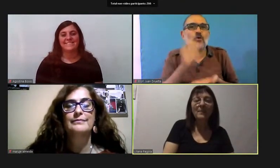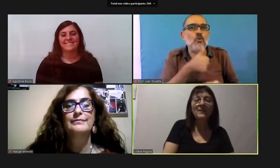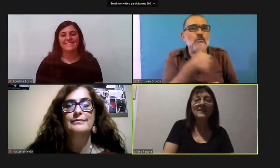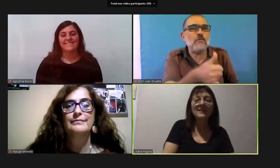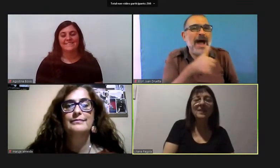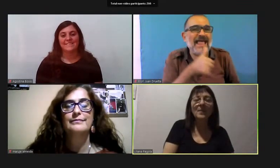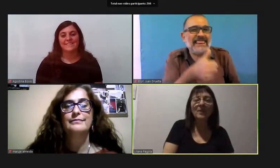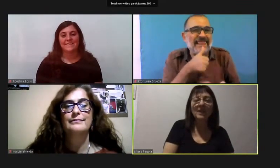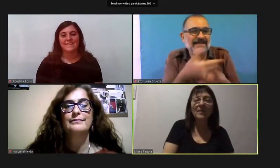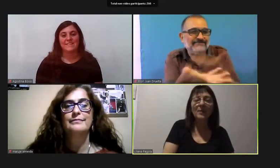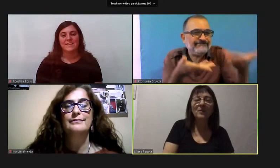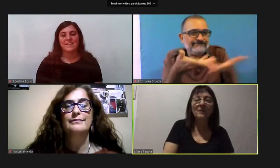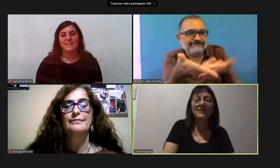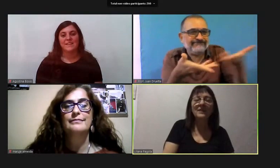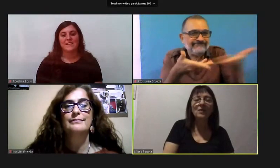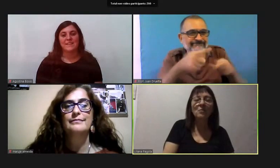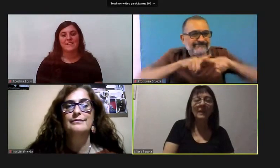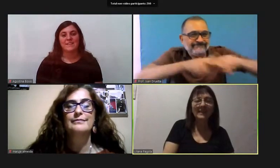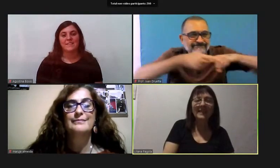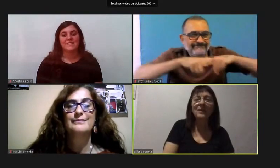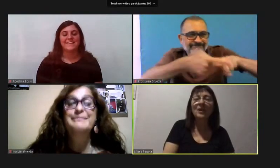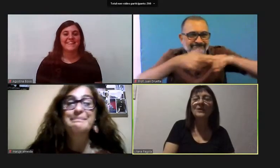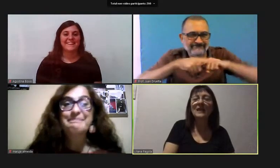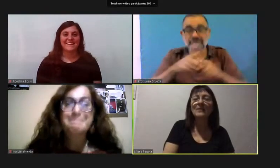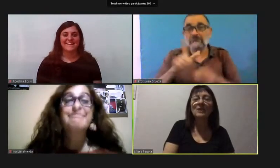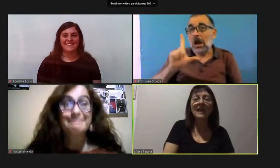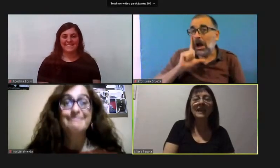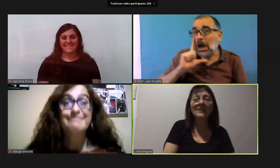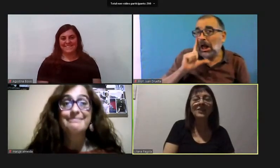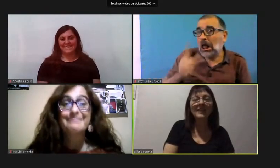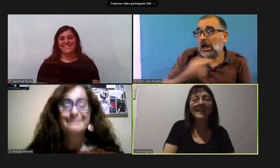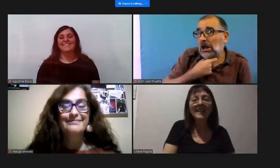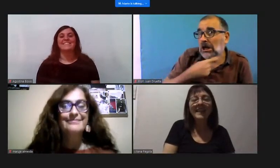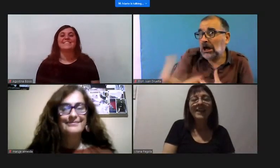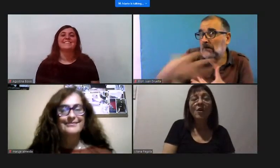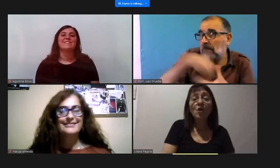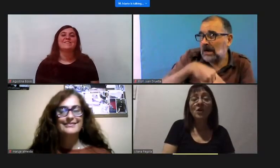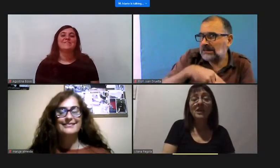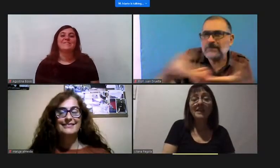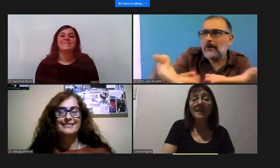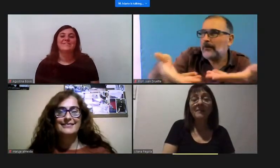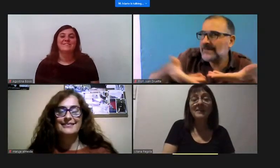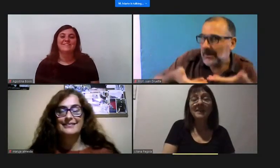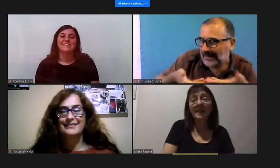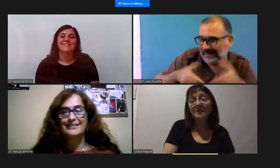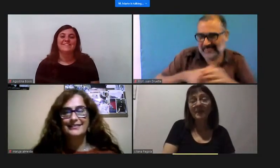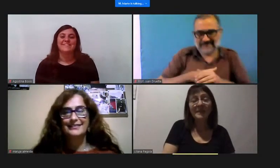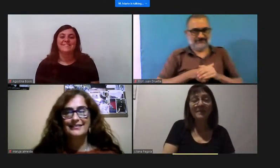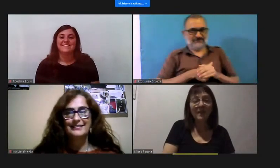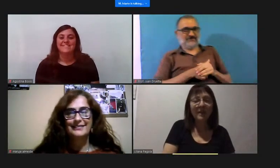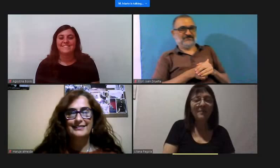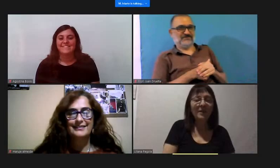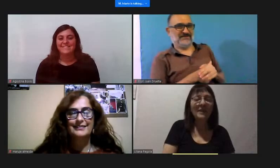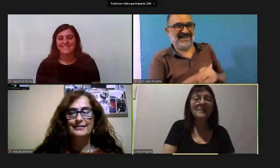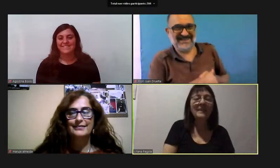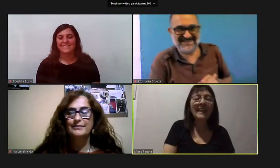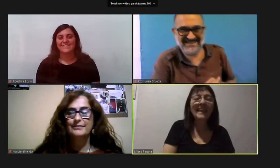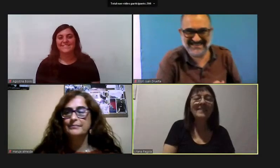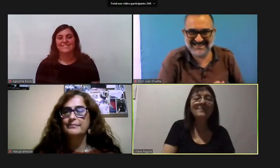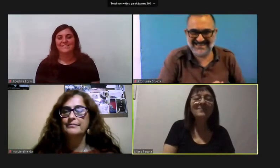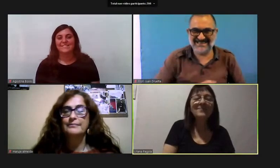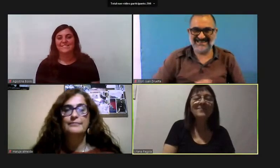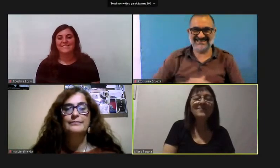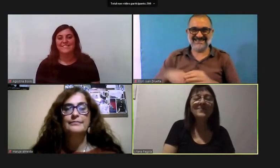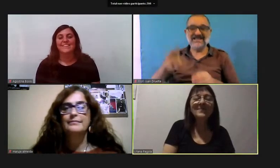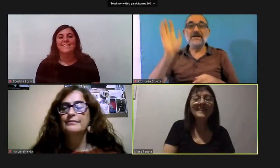esperen, después se lo voy a mostrar, después con un cafecito, un mate, bueno, lo seguimos charlando, o con Lili también, si querés participar, bueno, estás